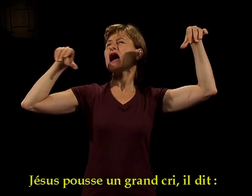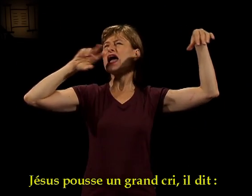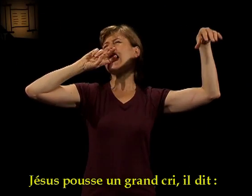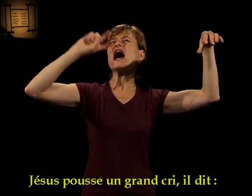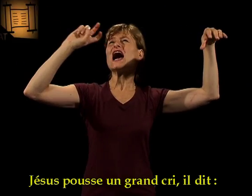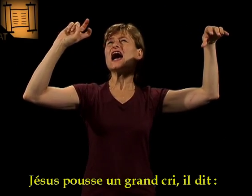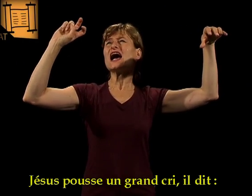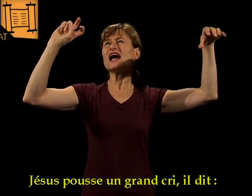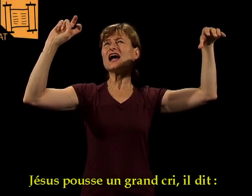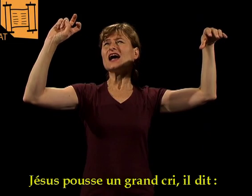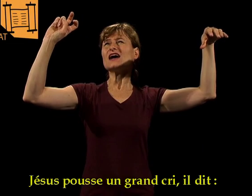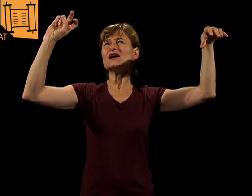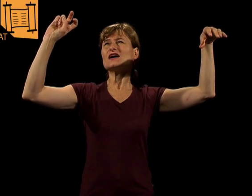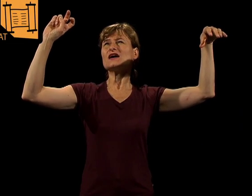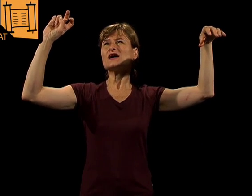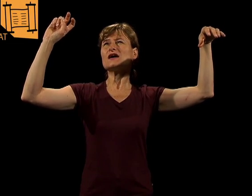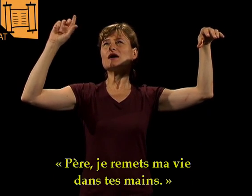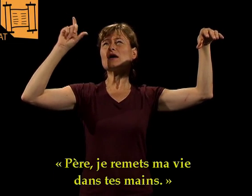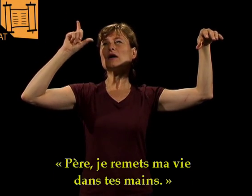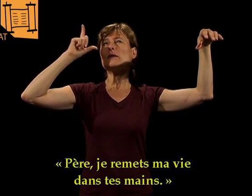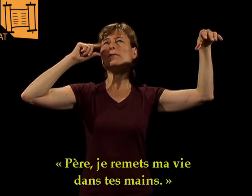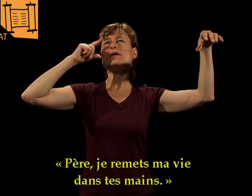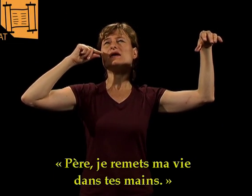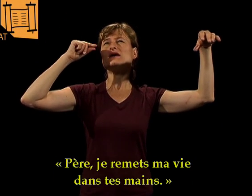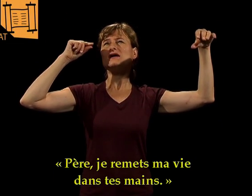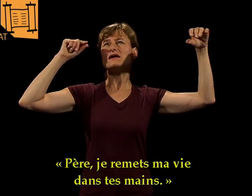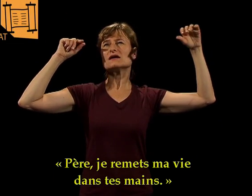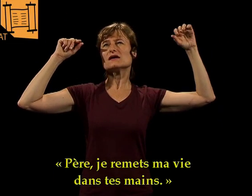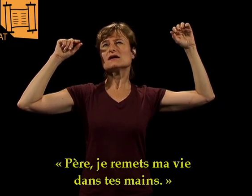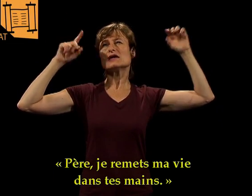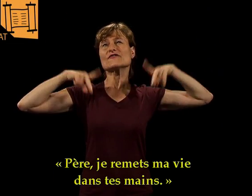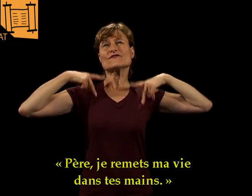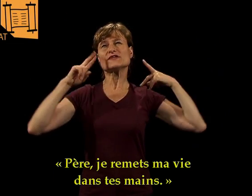Jésus pousse un grand cri. Il dit « Père, je remets ma vie dans tes mains. »